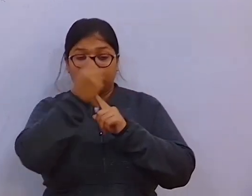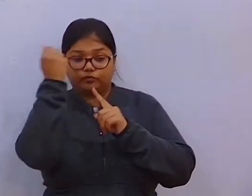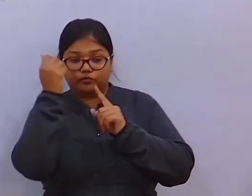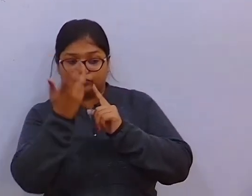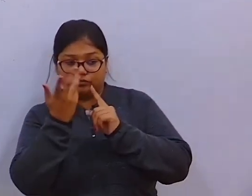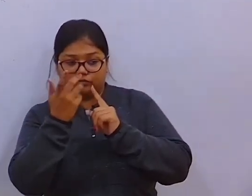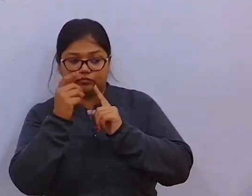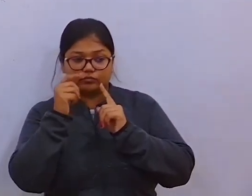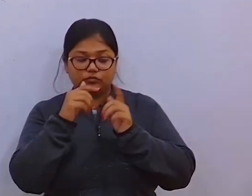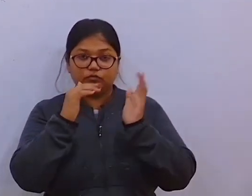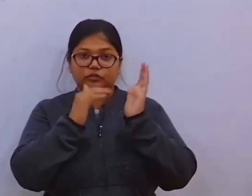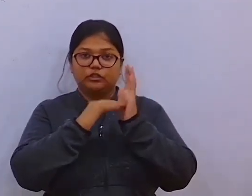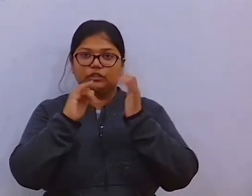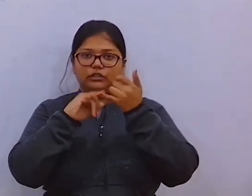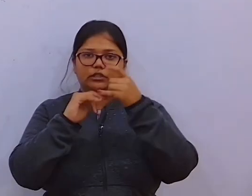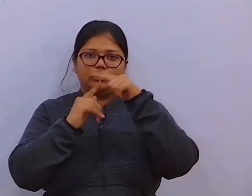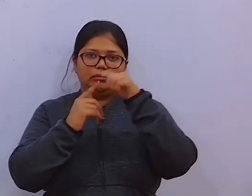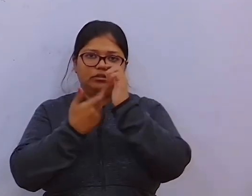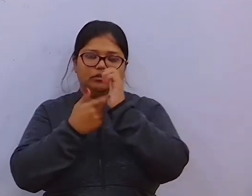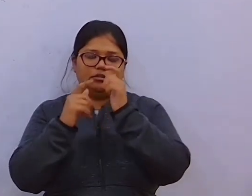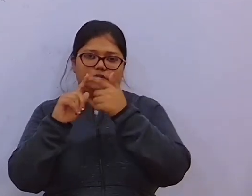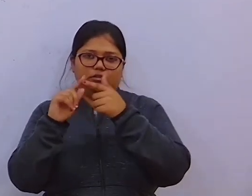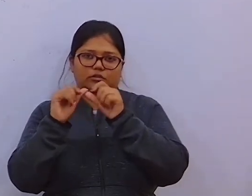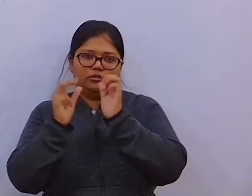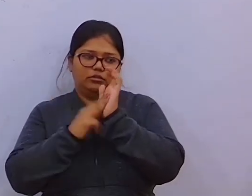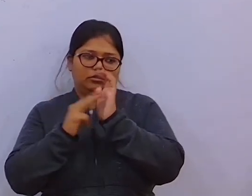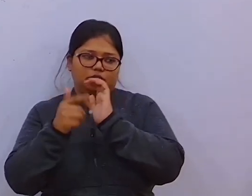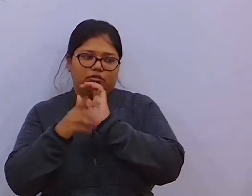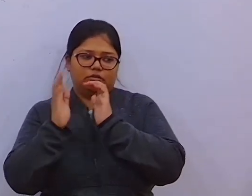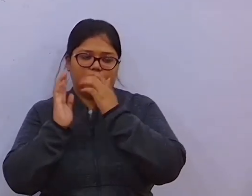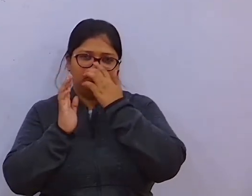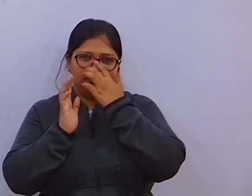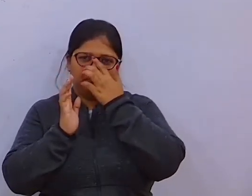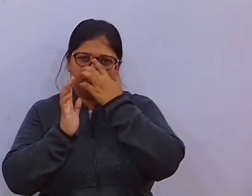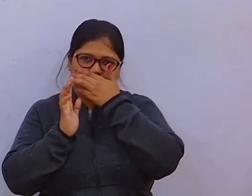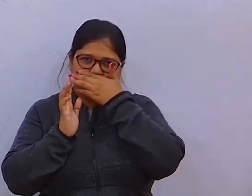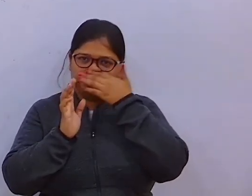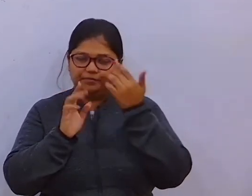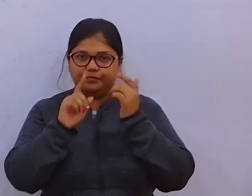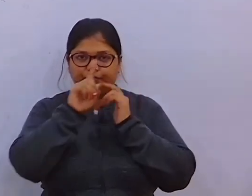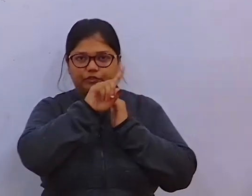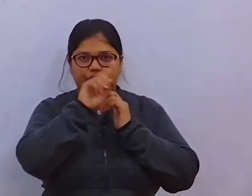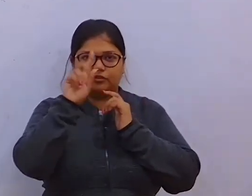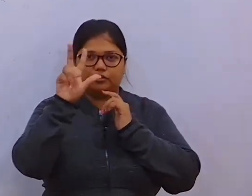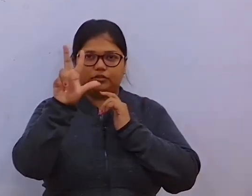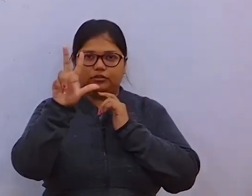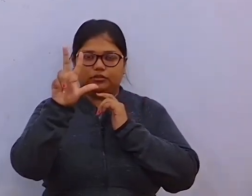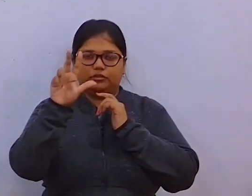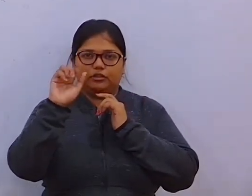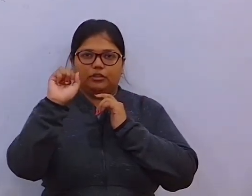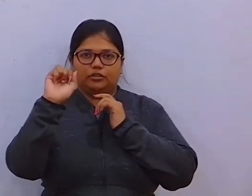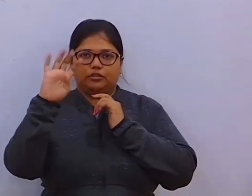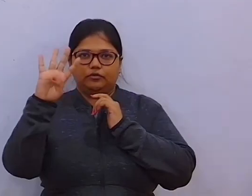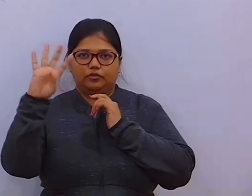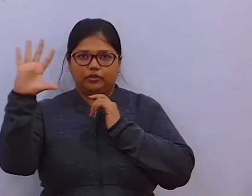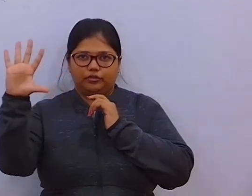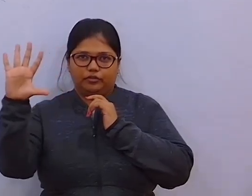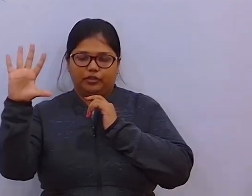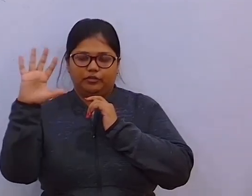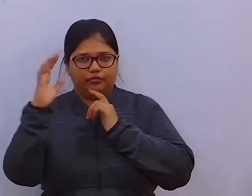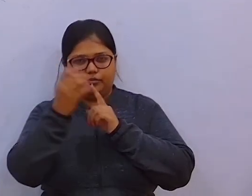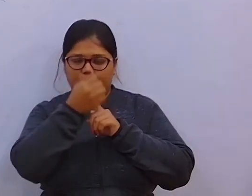सर्वप्रथम 1945 में हमको मिला था। ठीक है, लेकिन 1949 में इस जेड स्ट्रीम